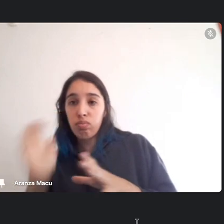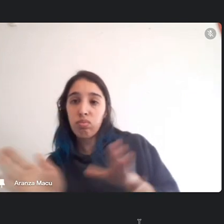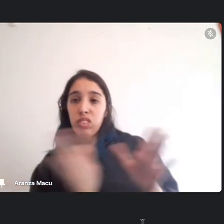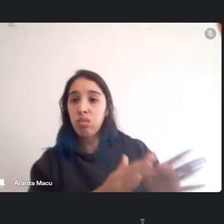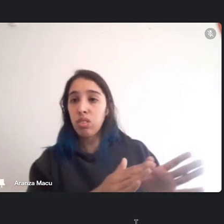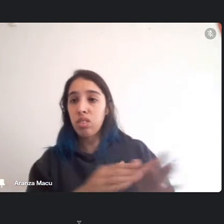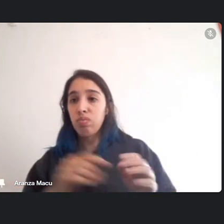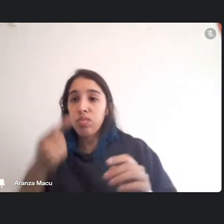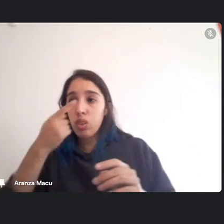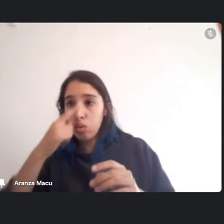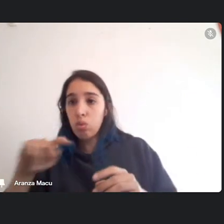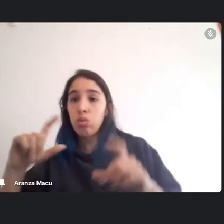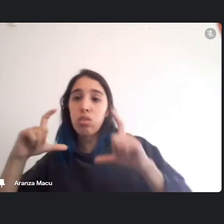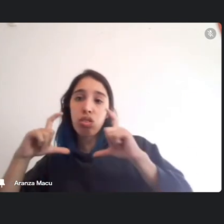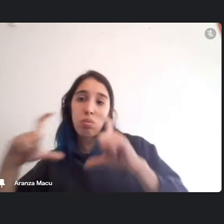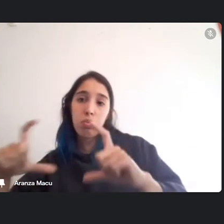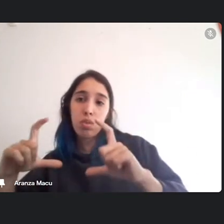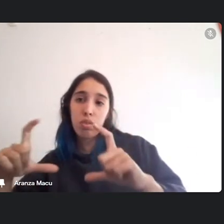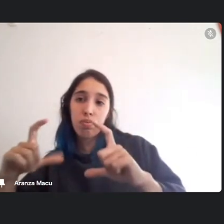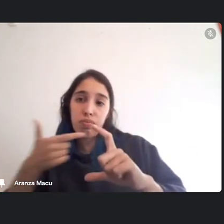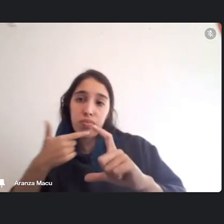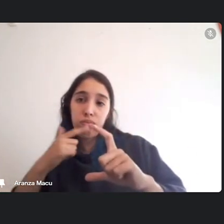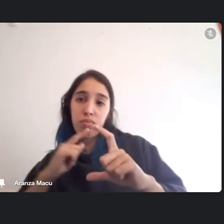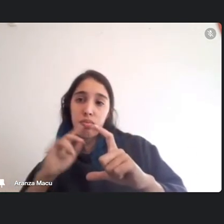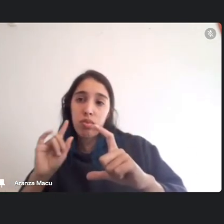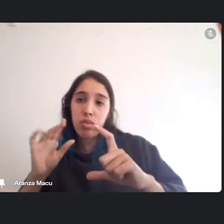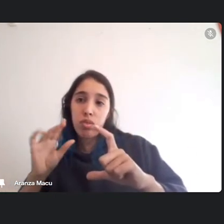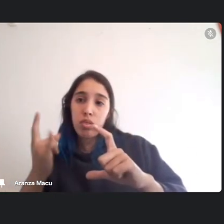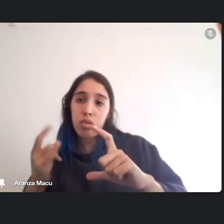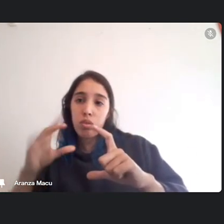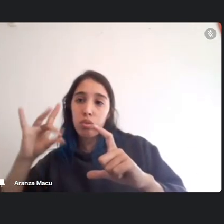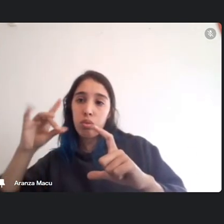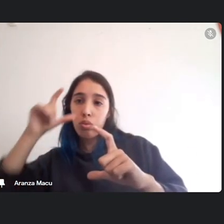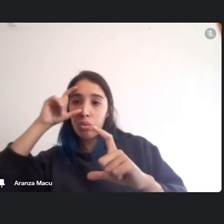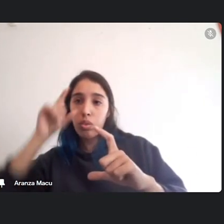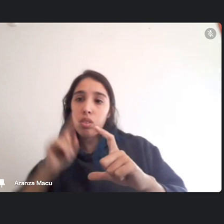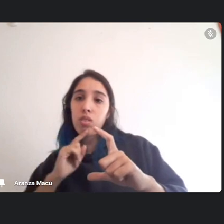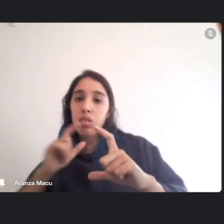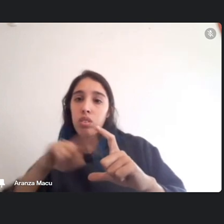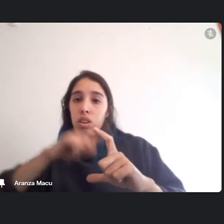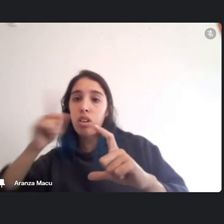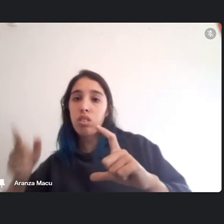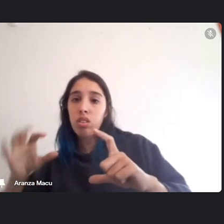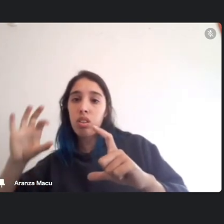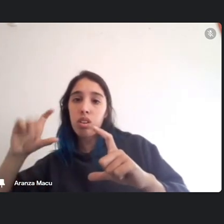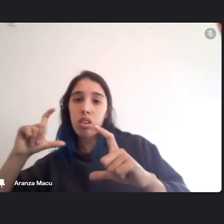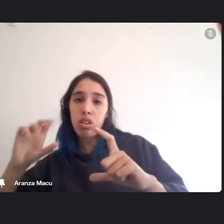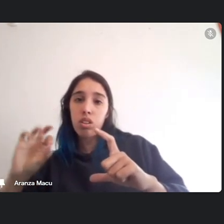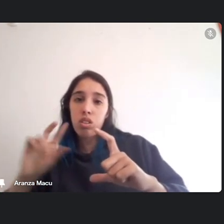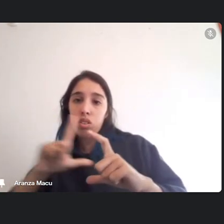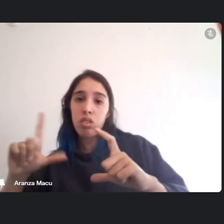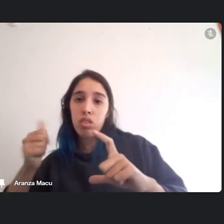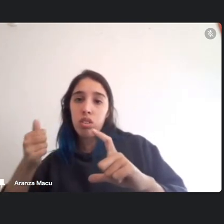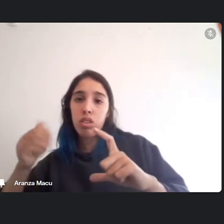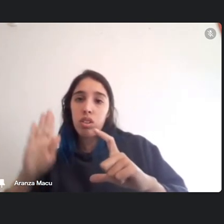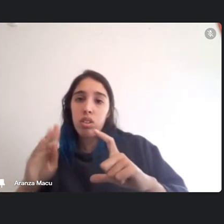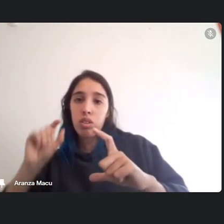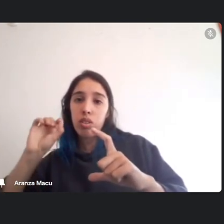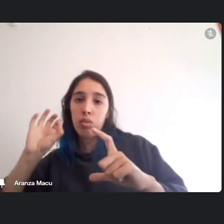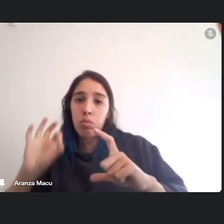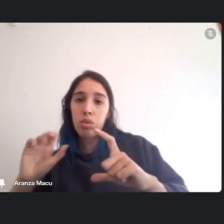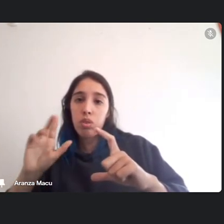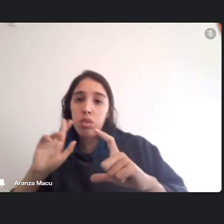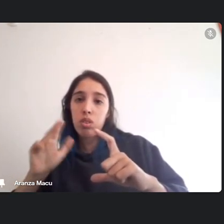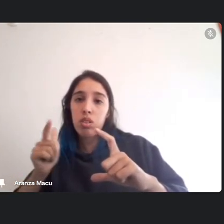student interaction and collaboration. And collaboration. Entonces, ¿cómo quedaría toda la traducción?